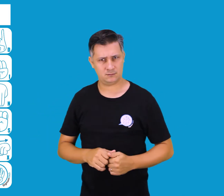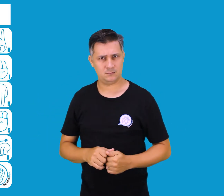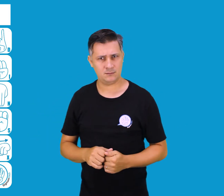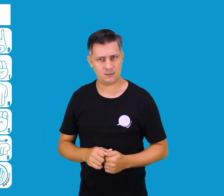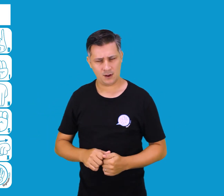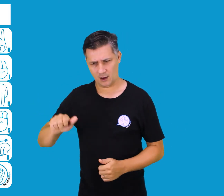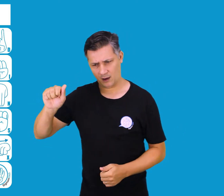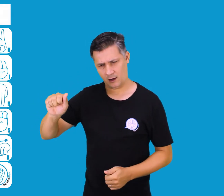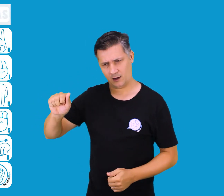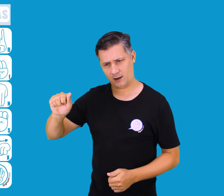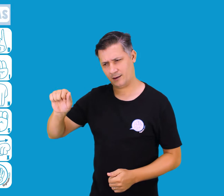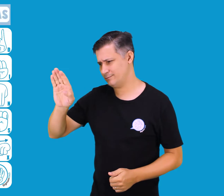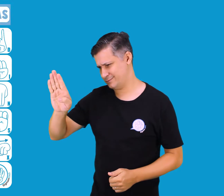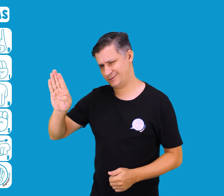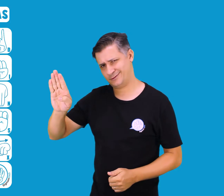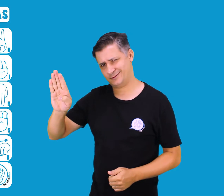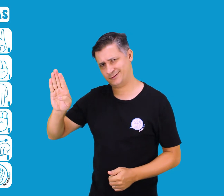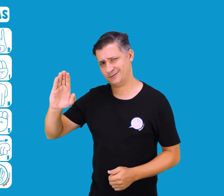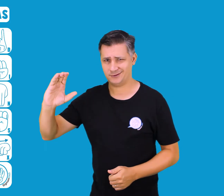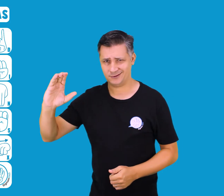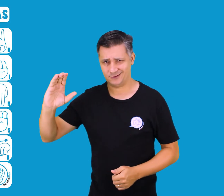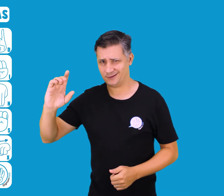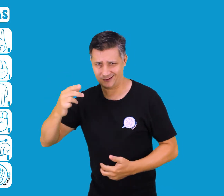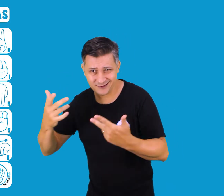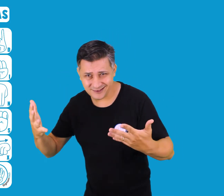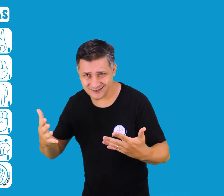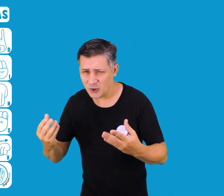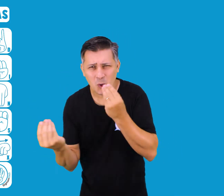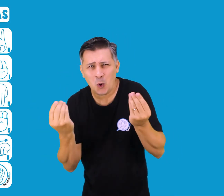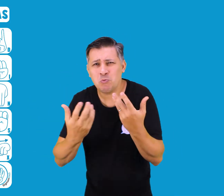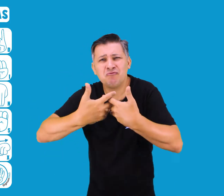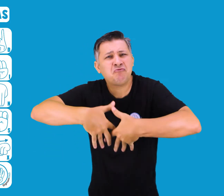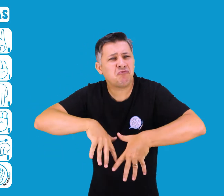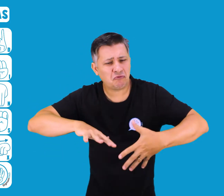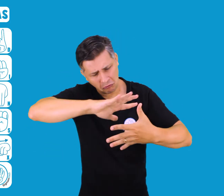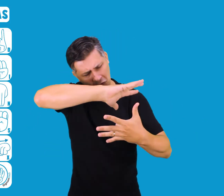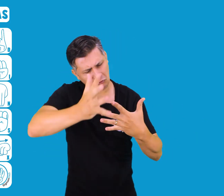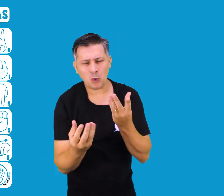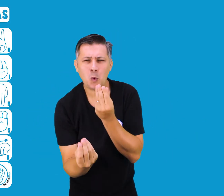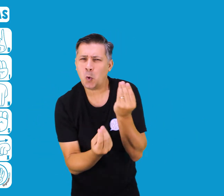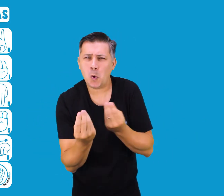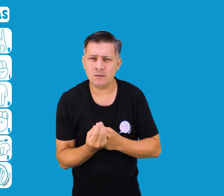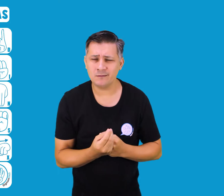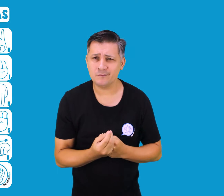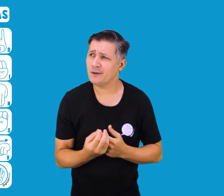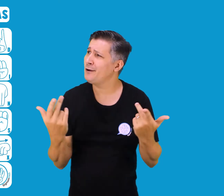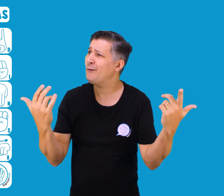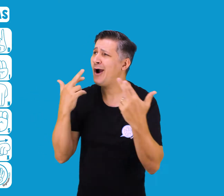Para entender como funciona o alfabeto em Libras, é preciso entender um pouco sobre essa língua,